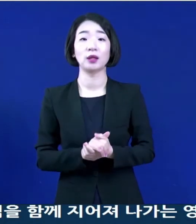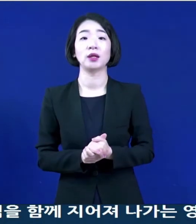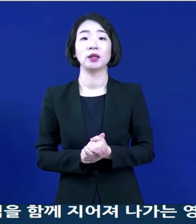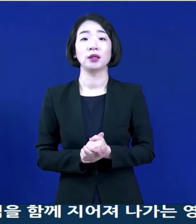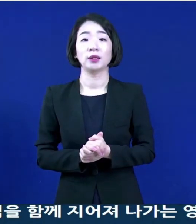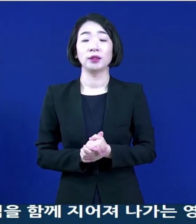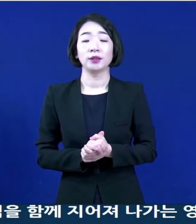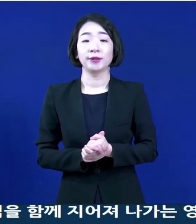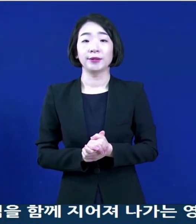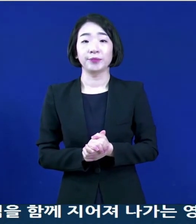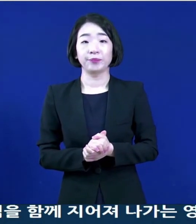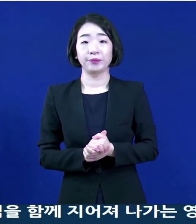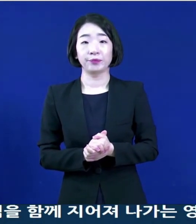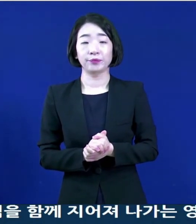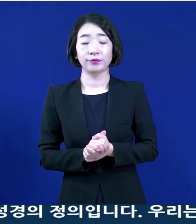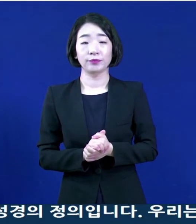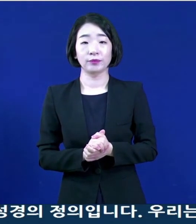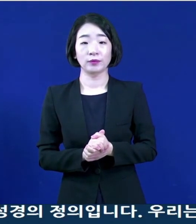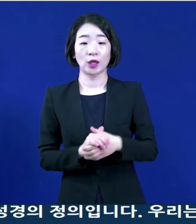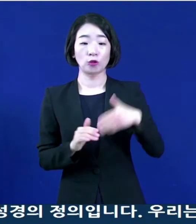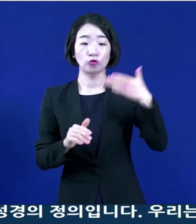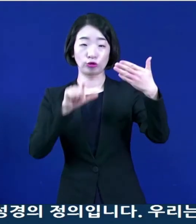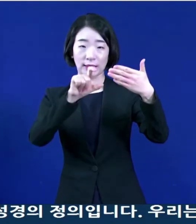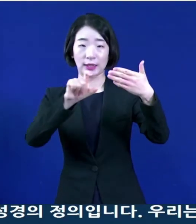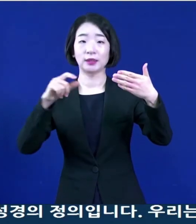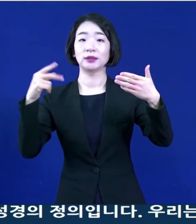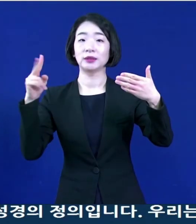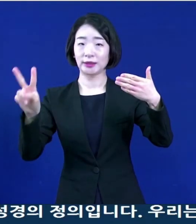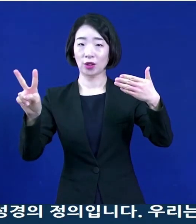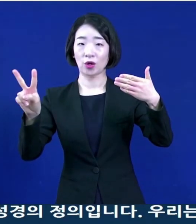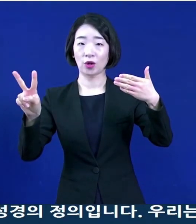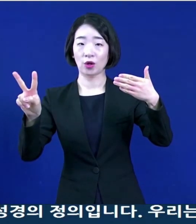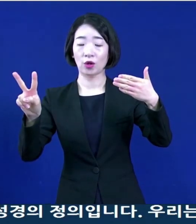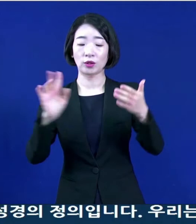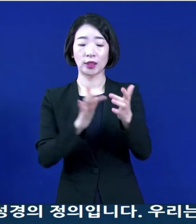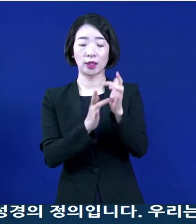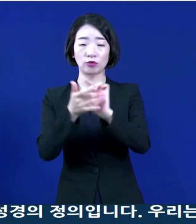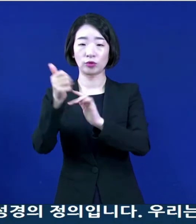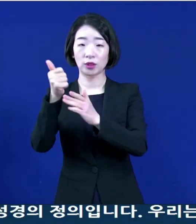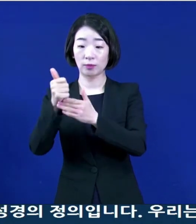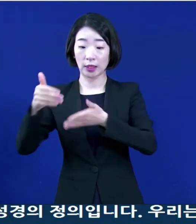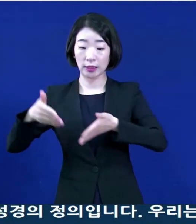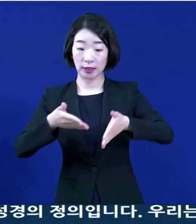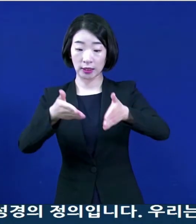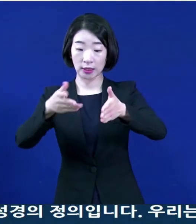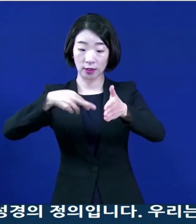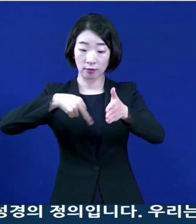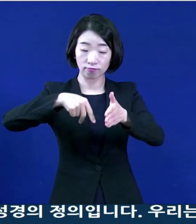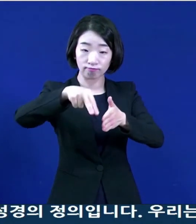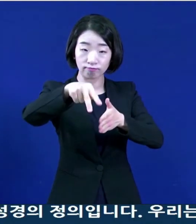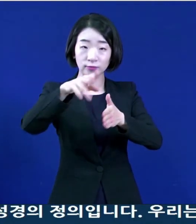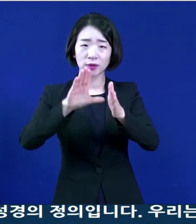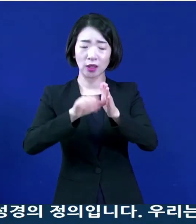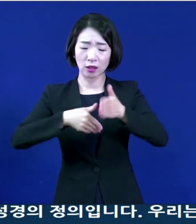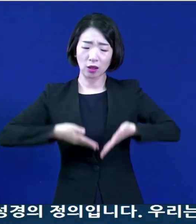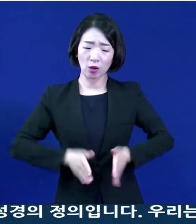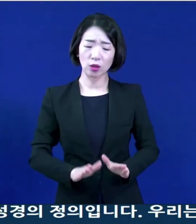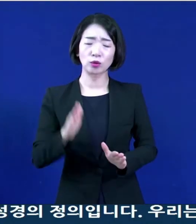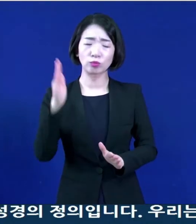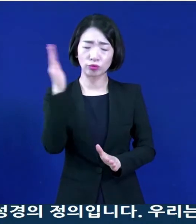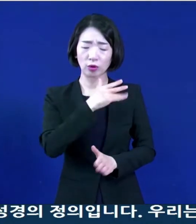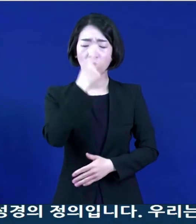다룬 적이 있습니다. 2절을 보시면 예수님께서 지나가실 때 태어나면서부터 앞을 못